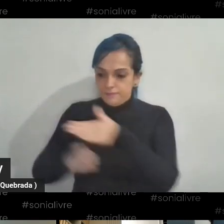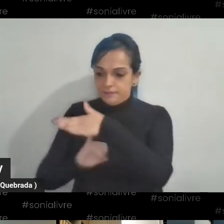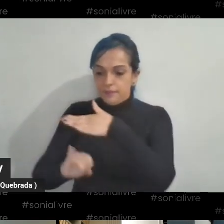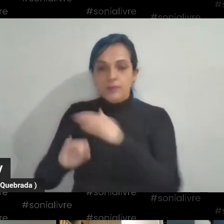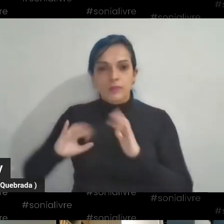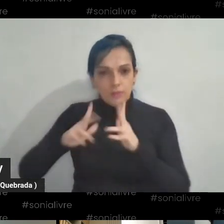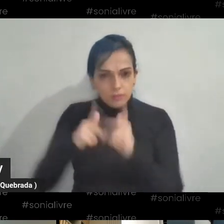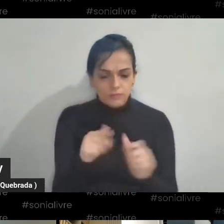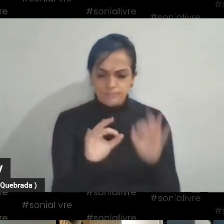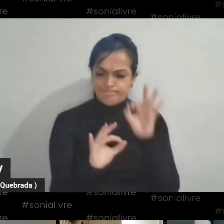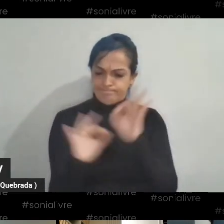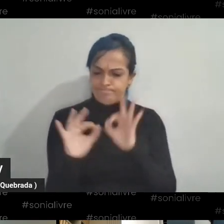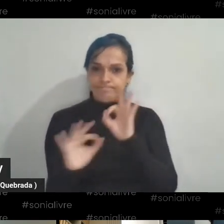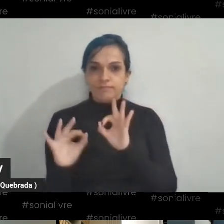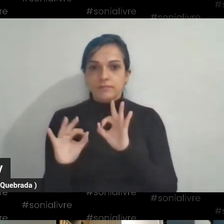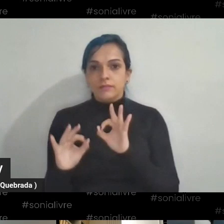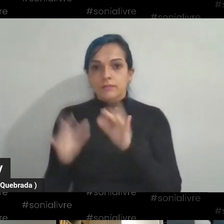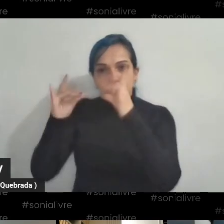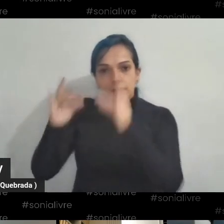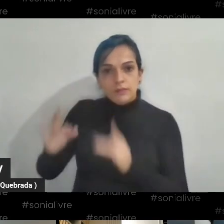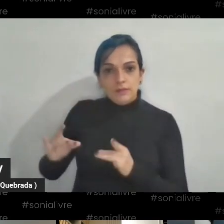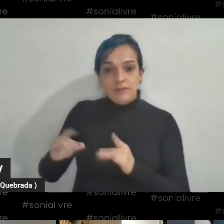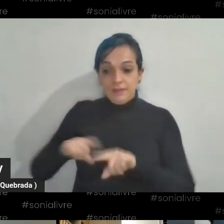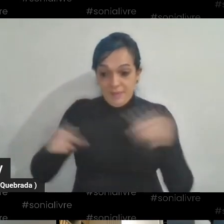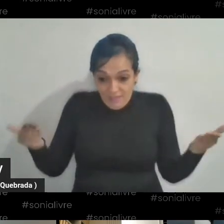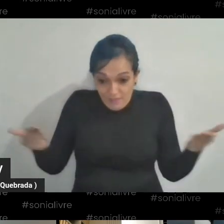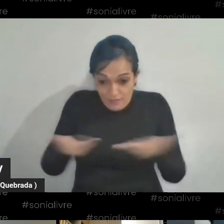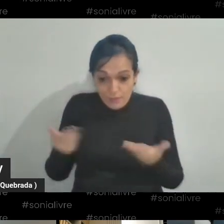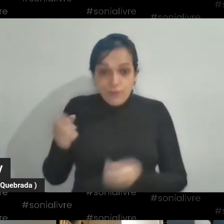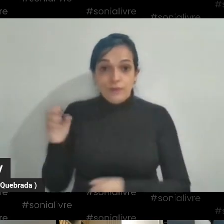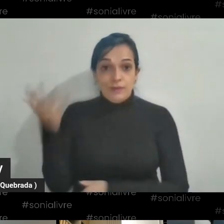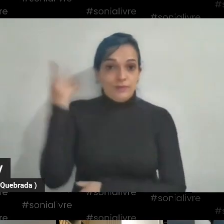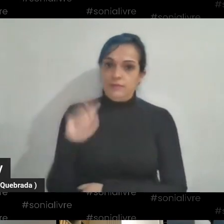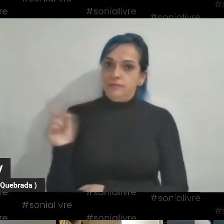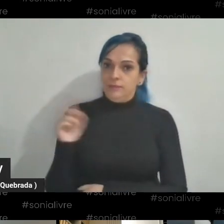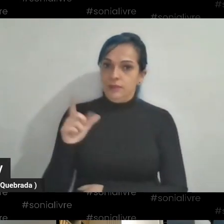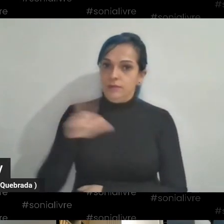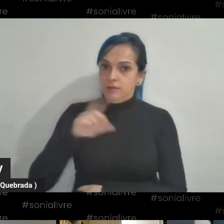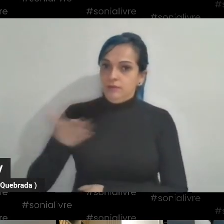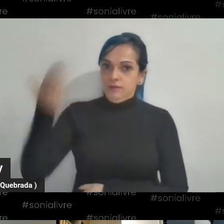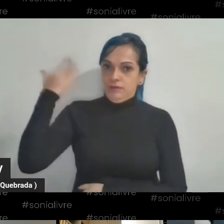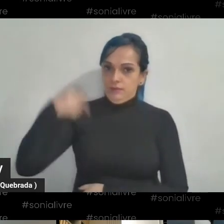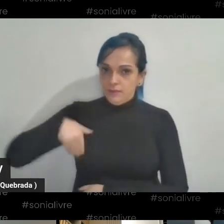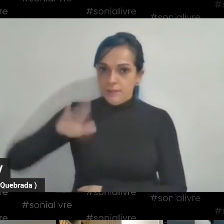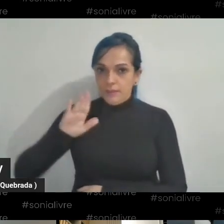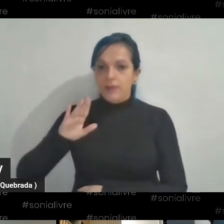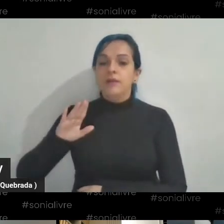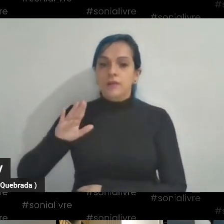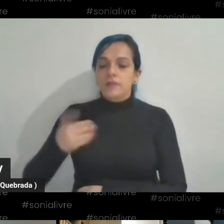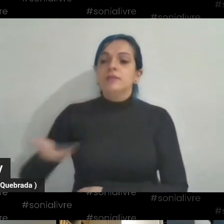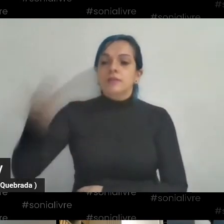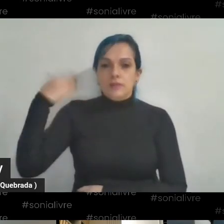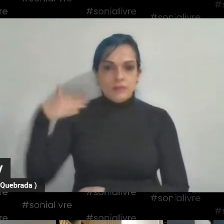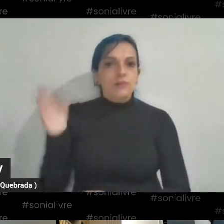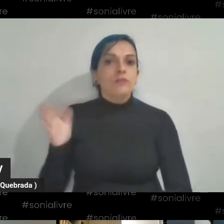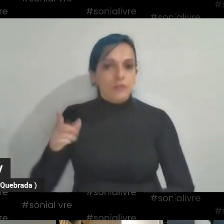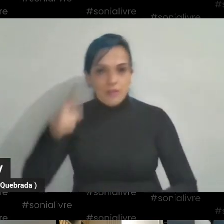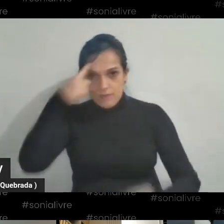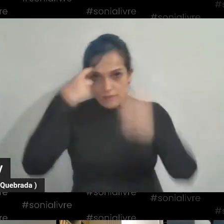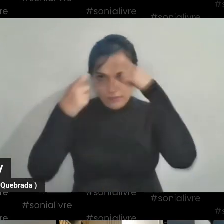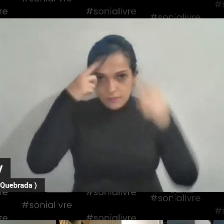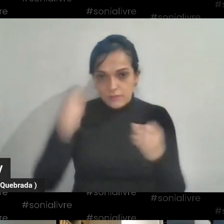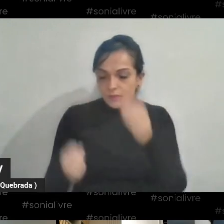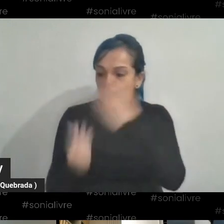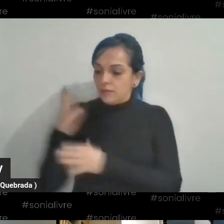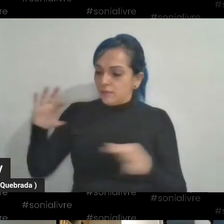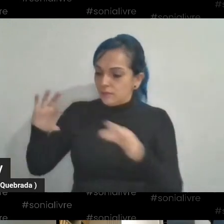pensado. Então, como esse caso não é de agora, várias proposições já vêm sendo feitas e várias ideias coletivas